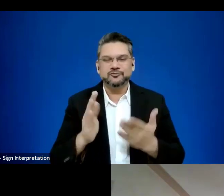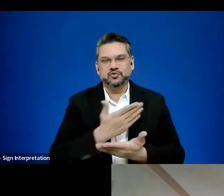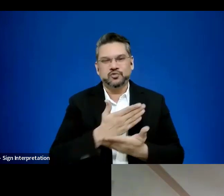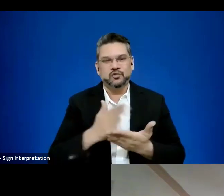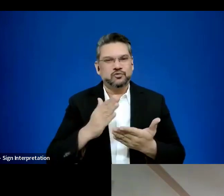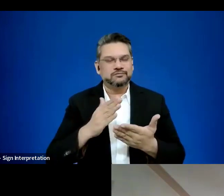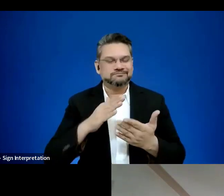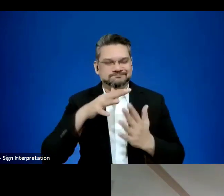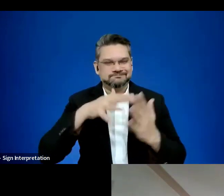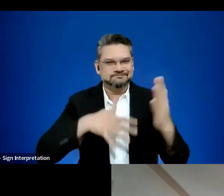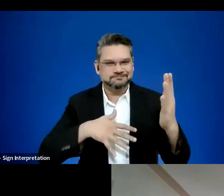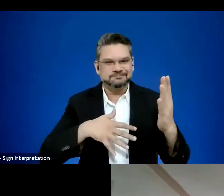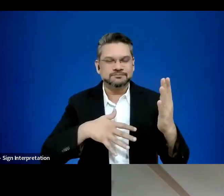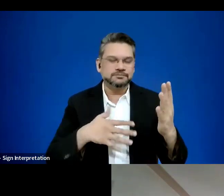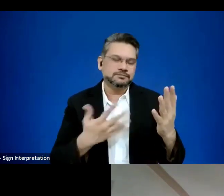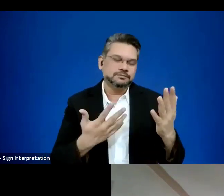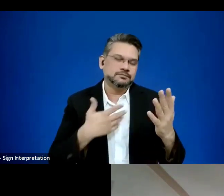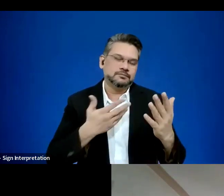加。